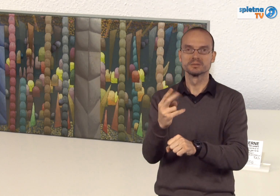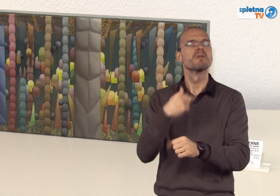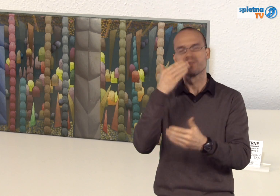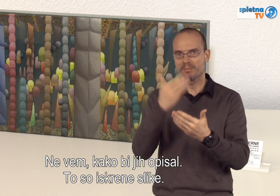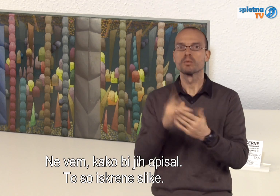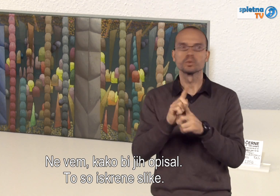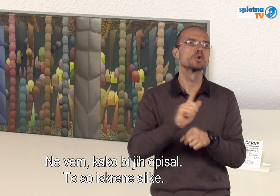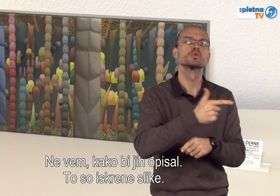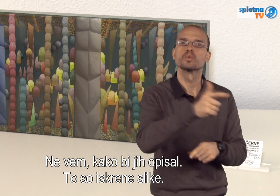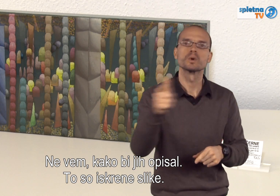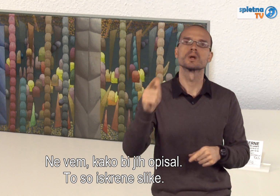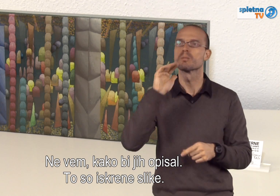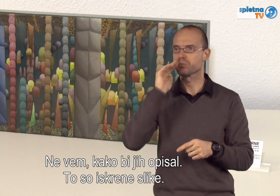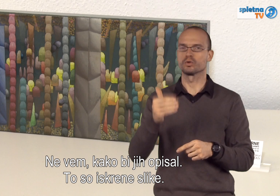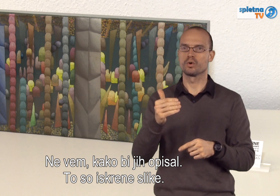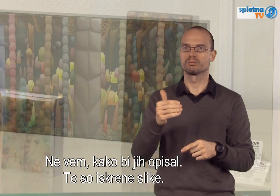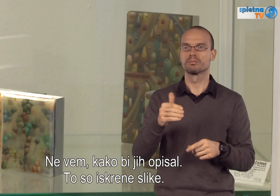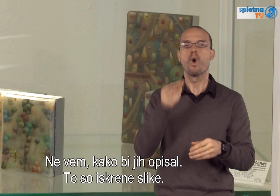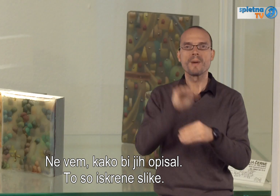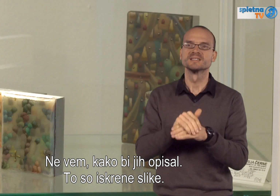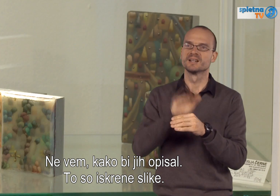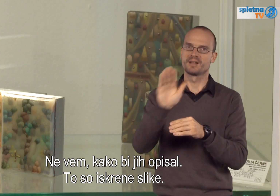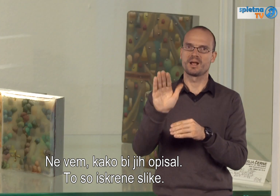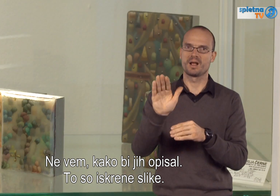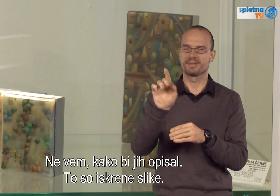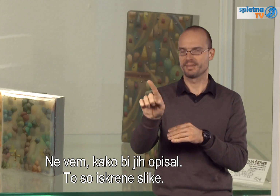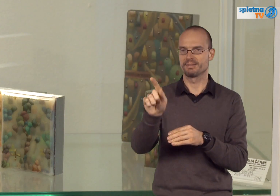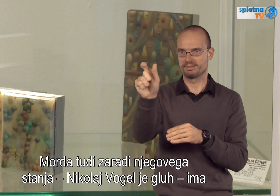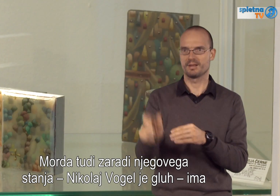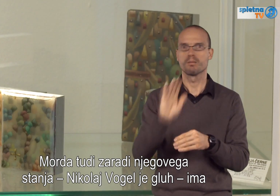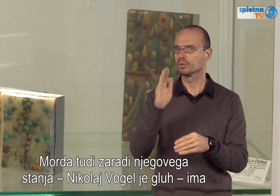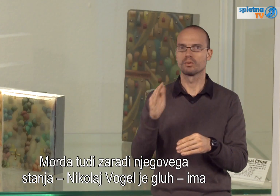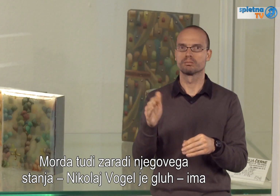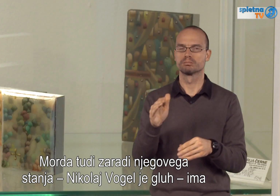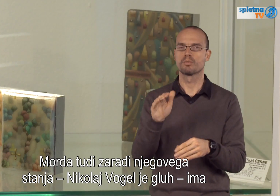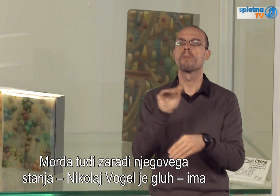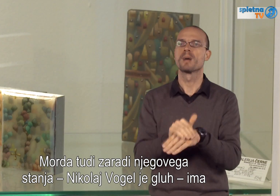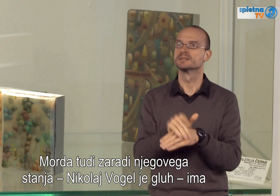Ne vem, kako bi še opisal iskrene slike, mogoče zaradi